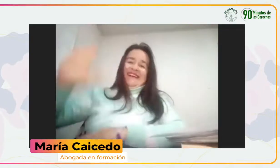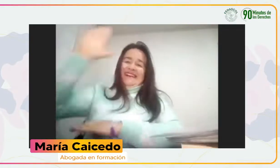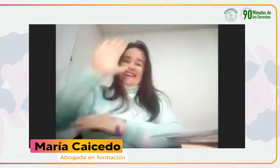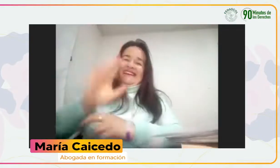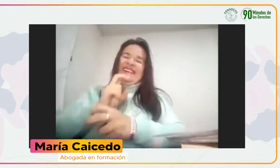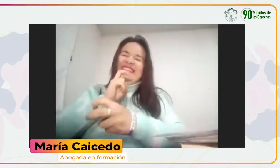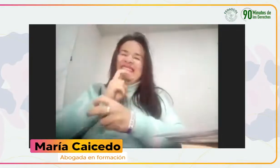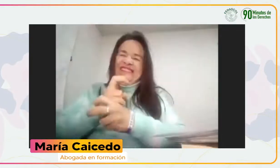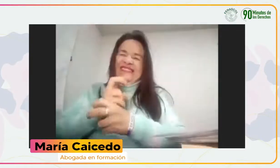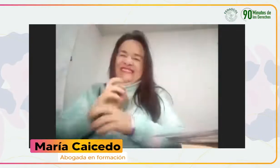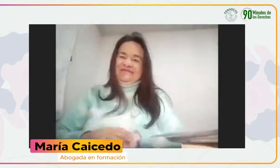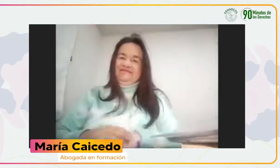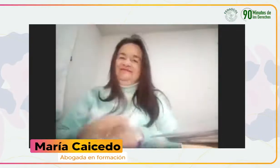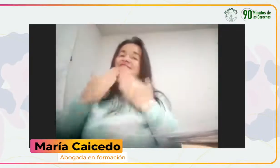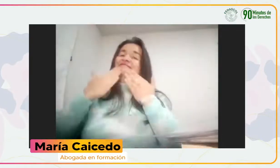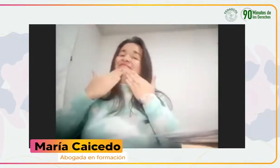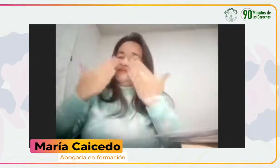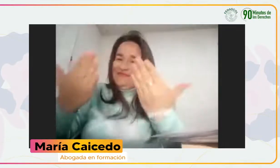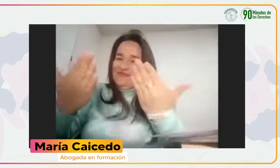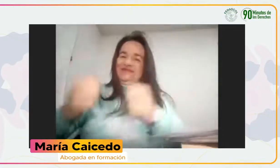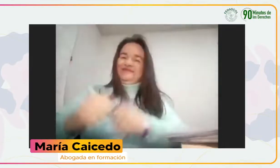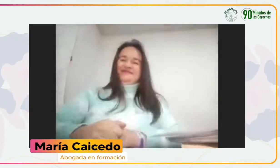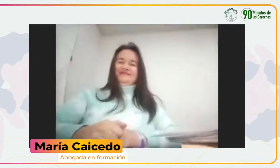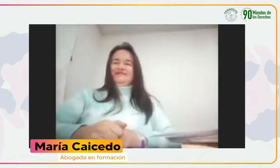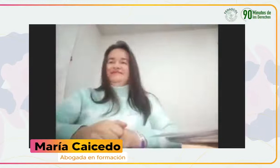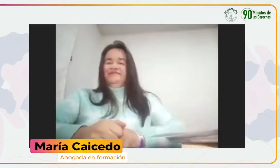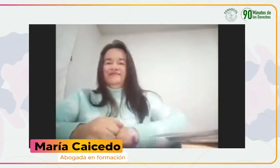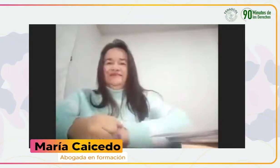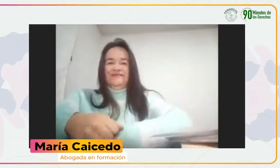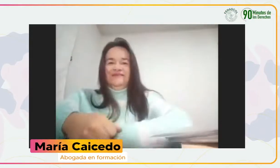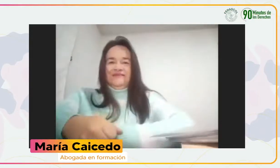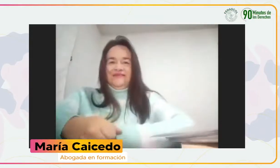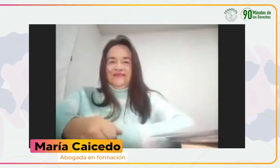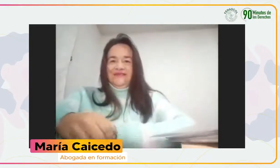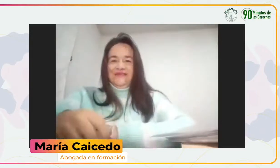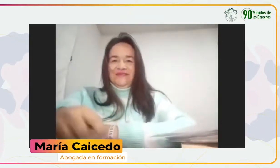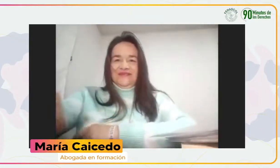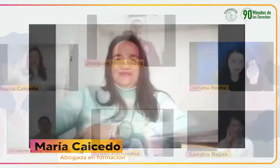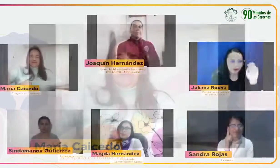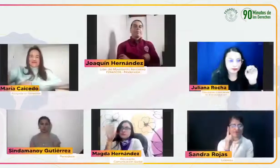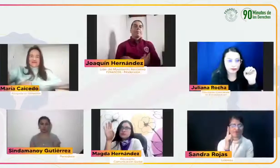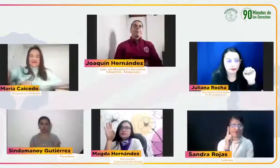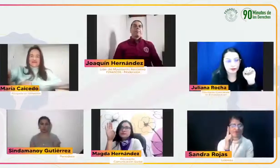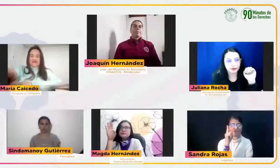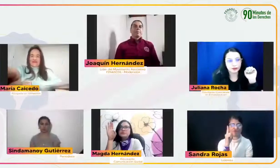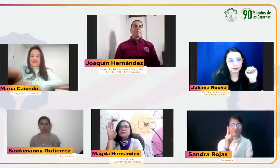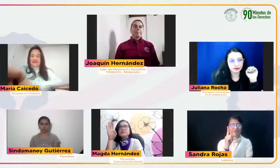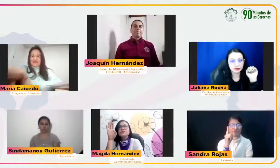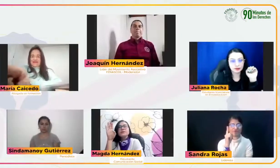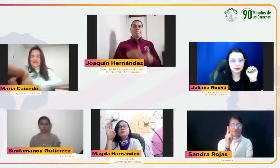que realmente estamos trabajando para mejorarla, y es la situación que se presenta acá en el país, que es un poco